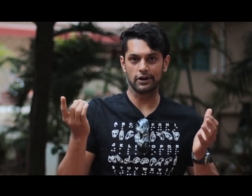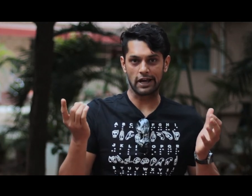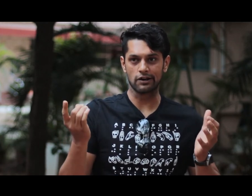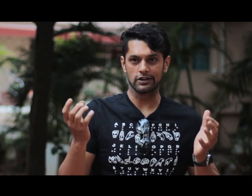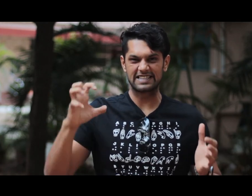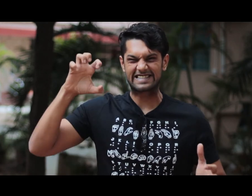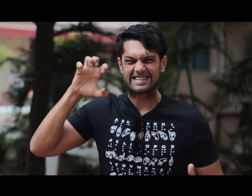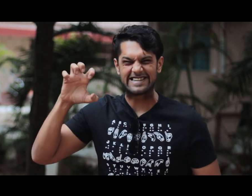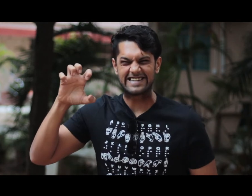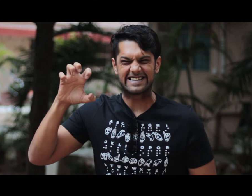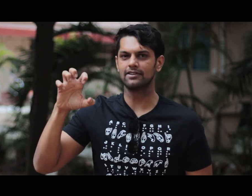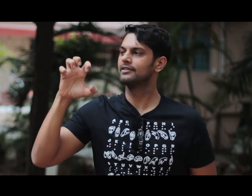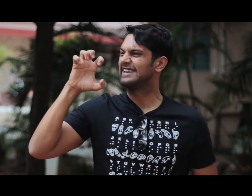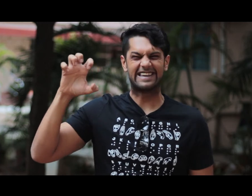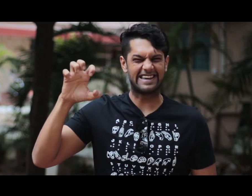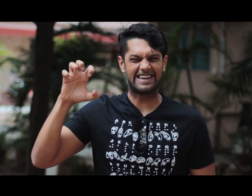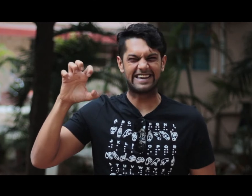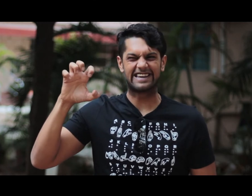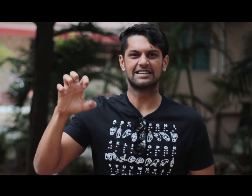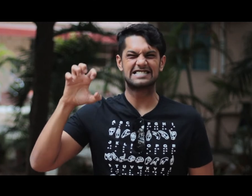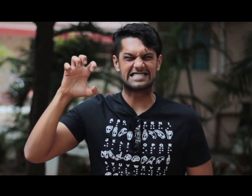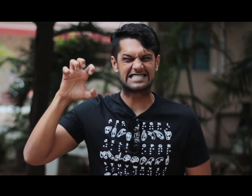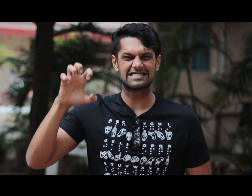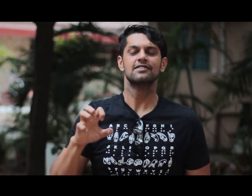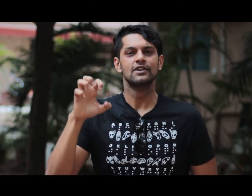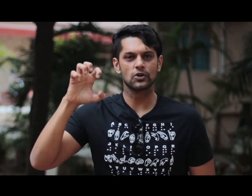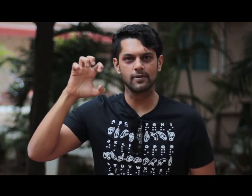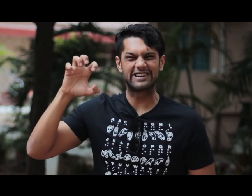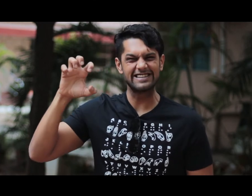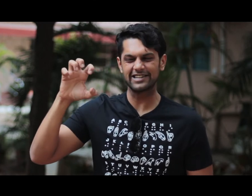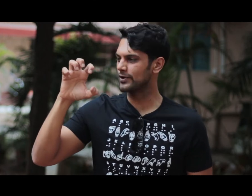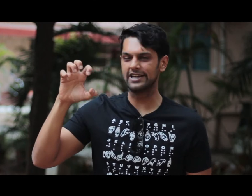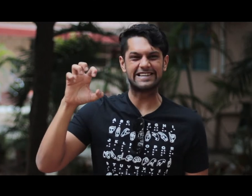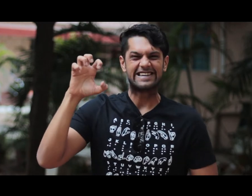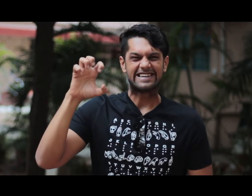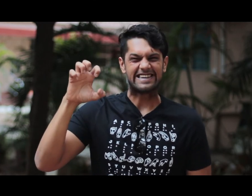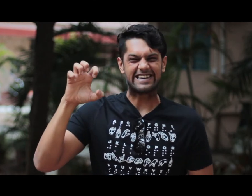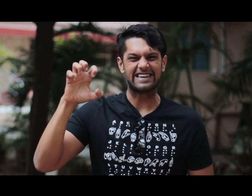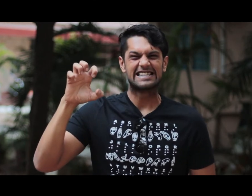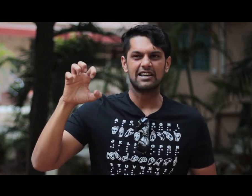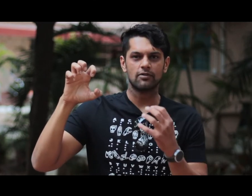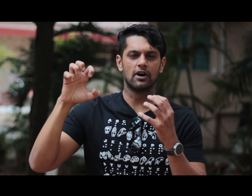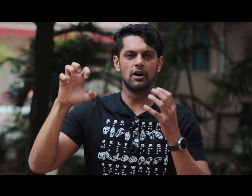ಅ ಟೈಗರ್, ದಿಸ್ ಇಸ್ ಇ. E. So remember this, it's very easy. E.